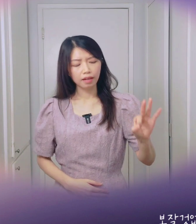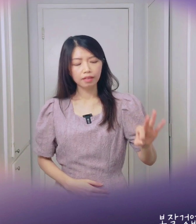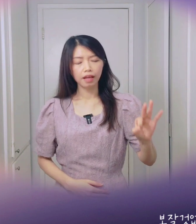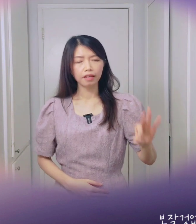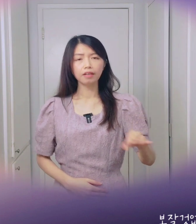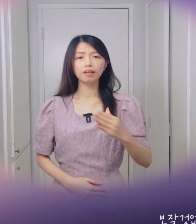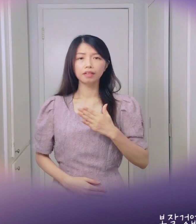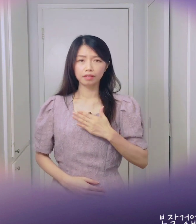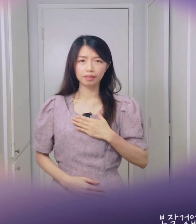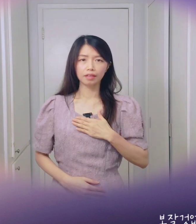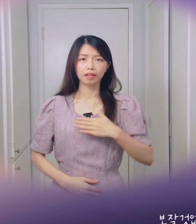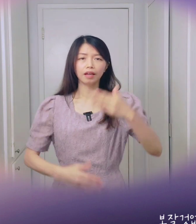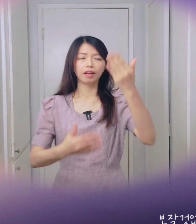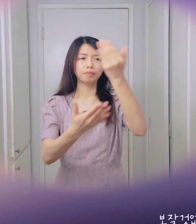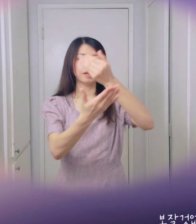이 작은 나를